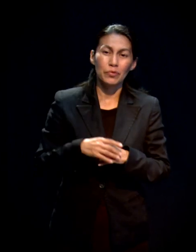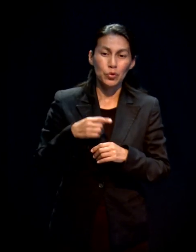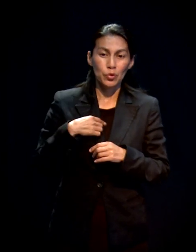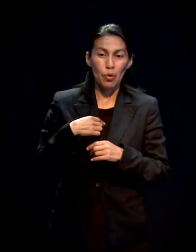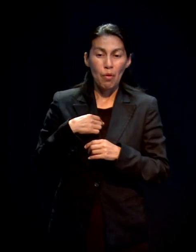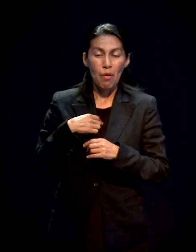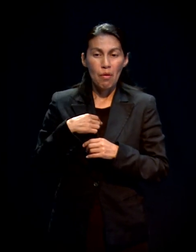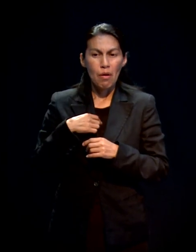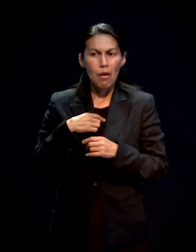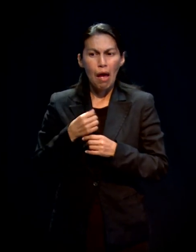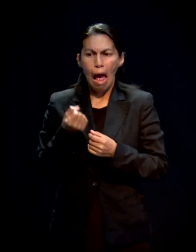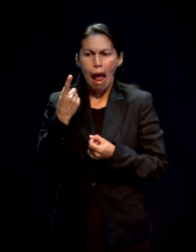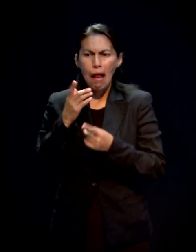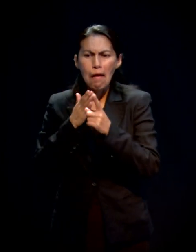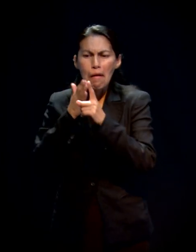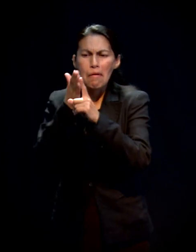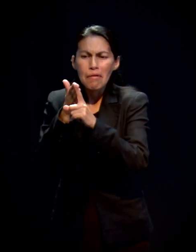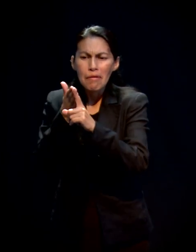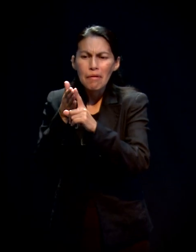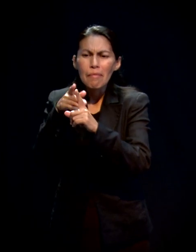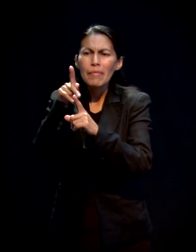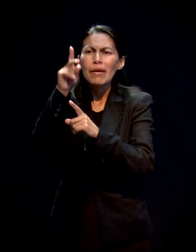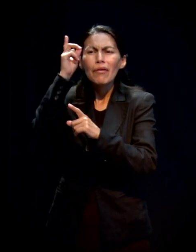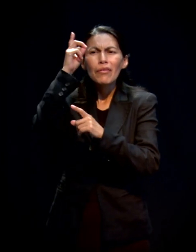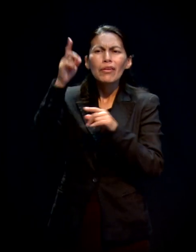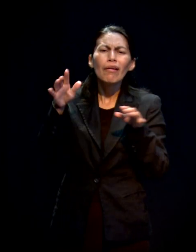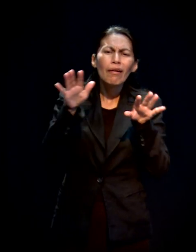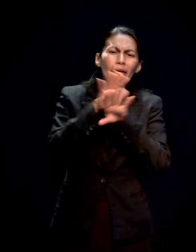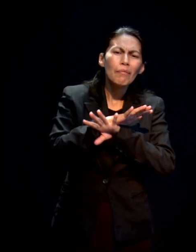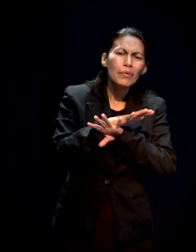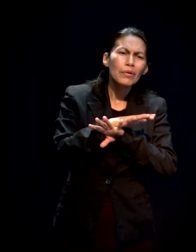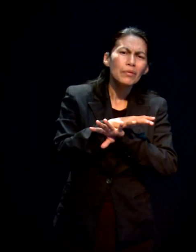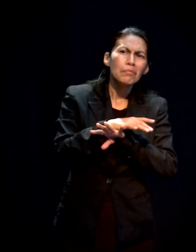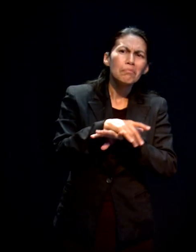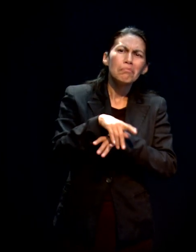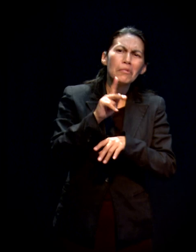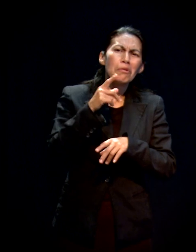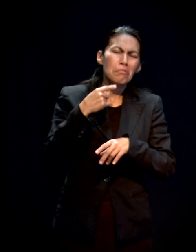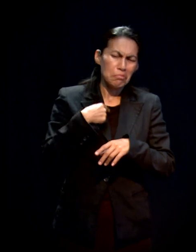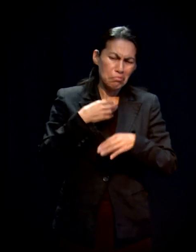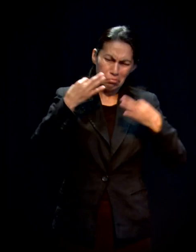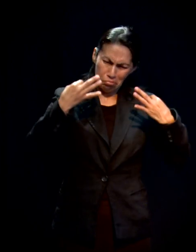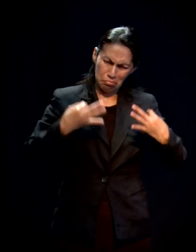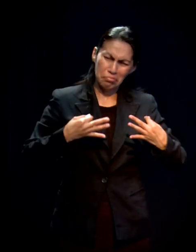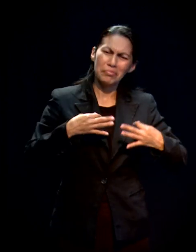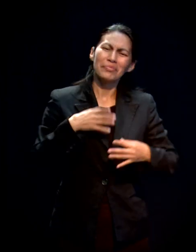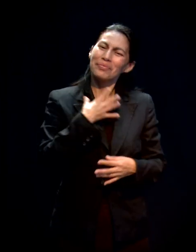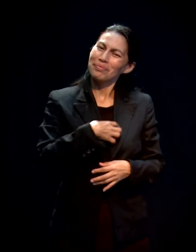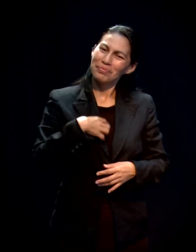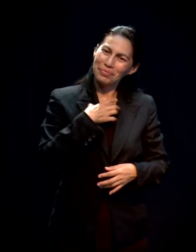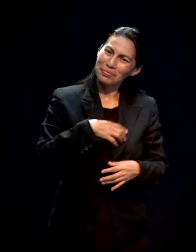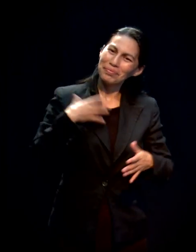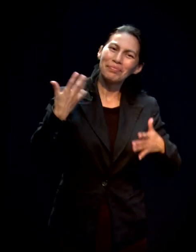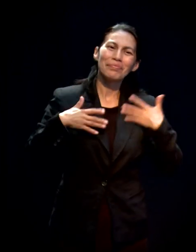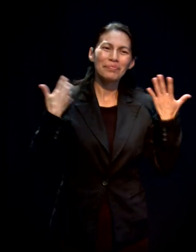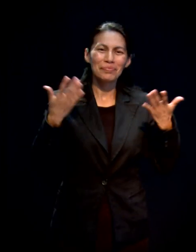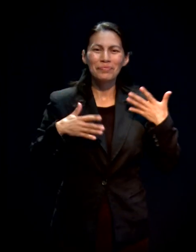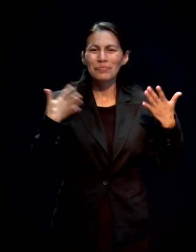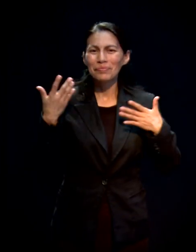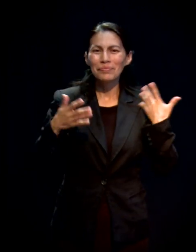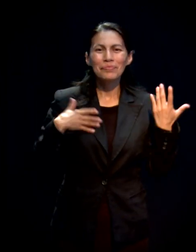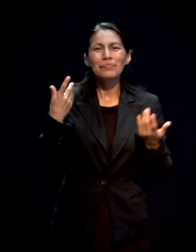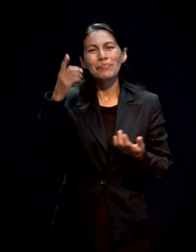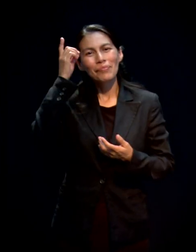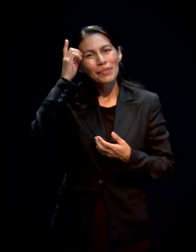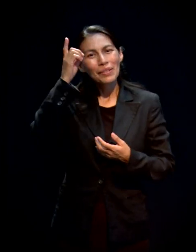hacer una cosa pero dios me mandó otra mucho mejor y hasta este momento pues estoy alegre y feliz de